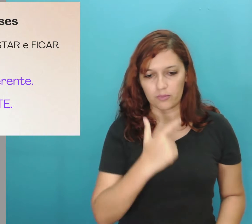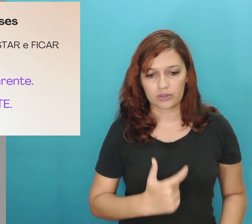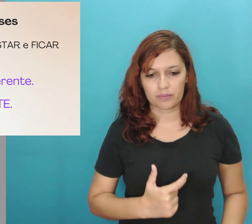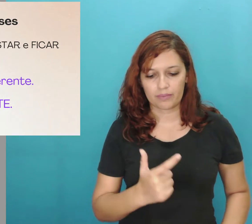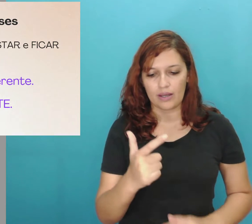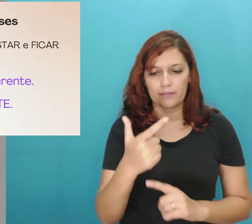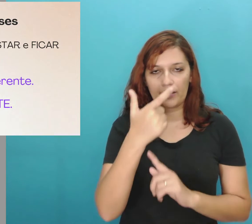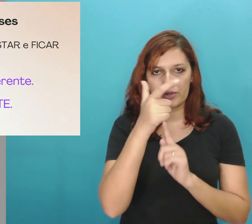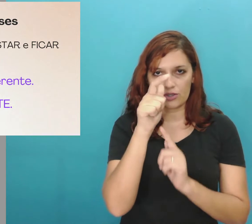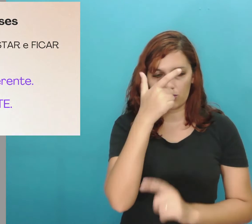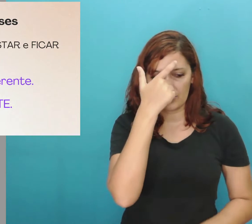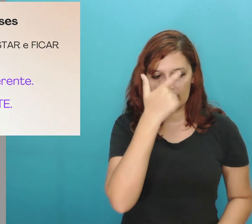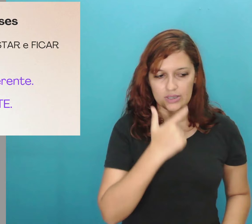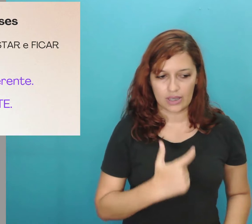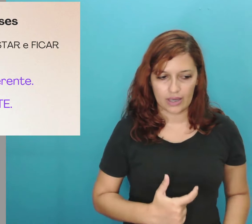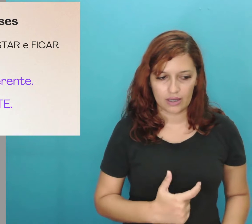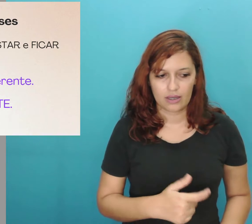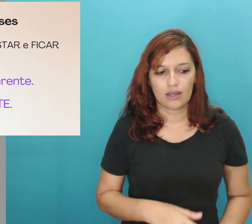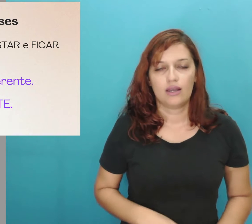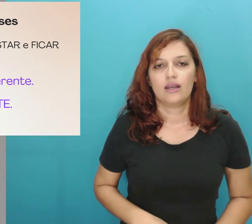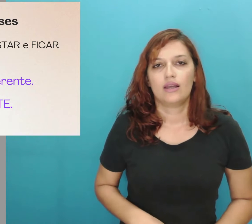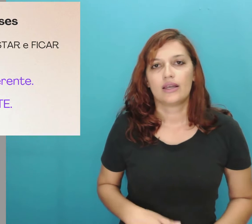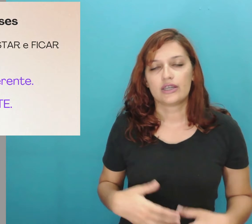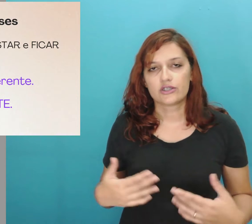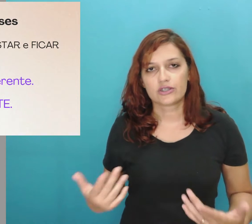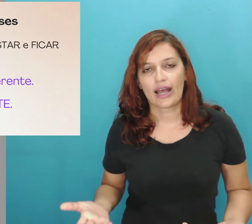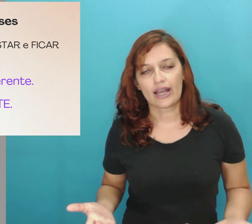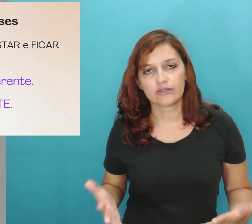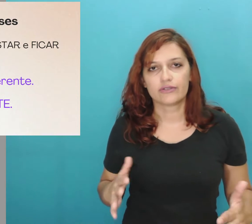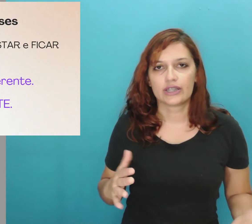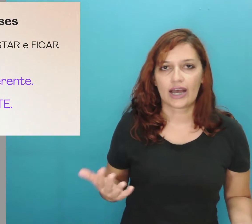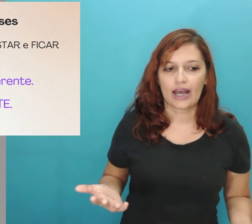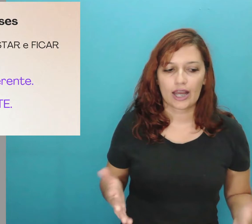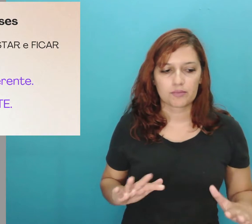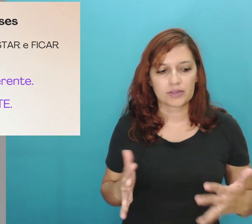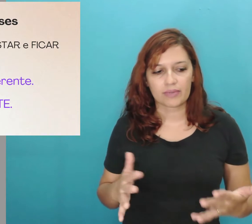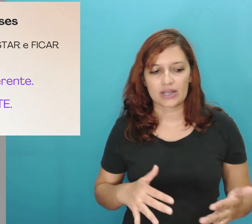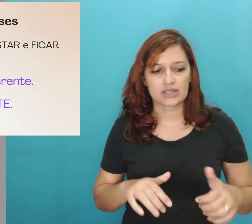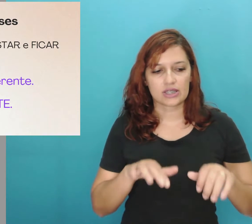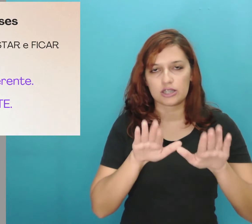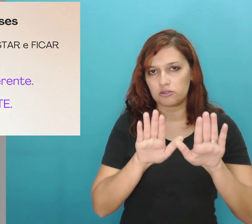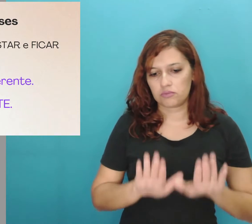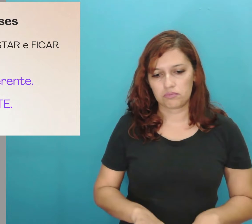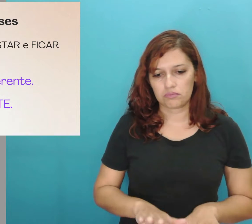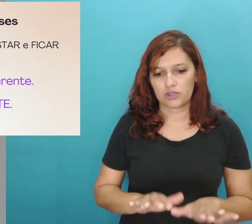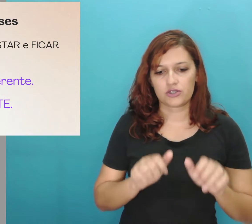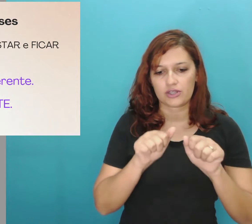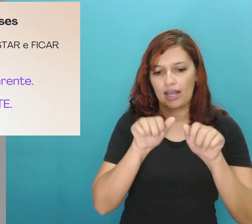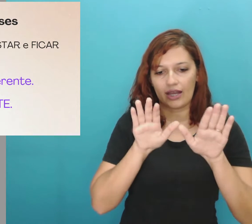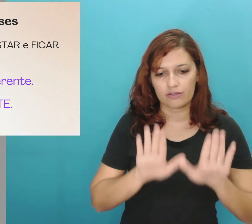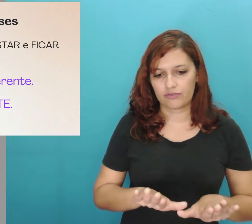aponta para a pessoa, ser. Estar e ficar é bem parecido. Estar,